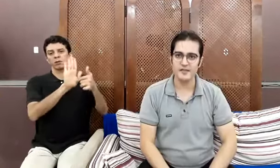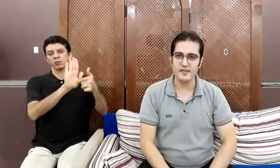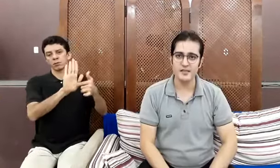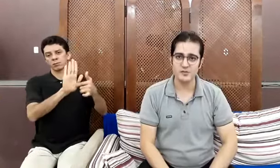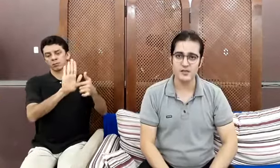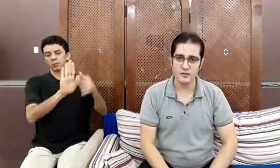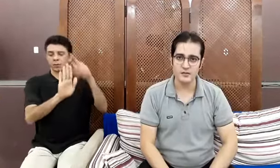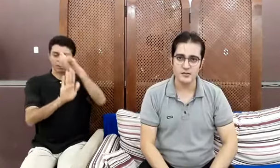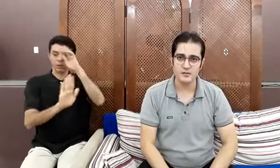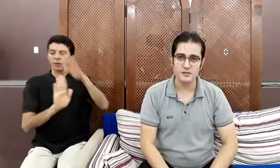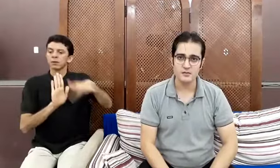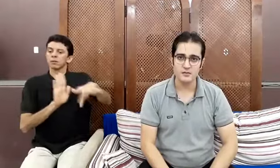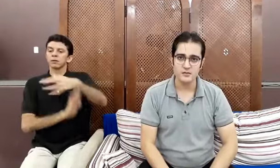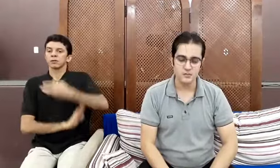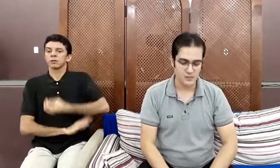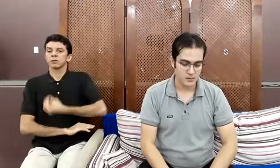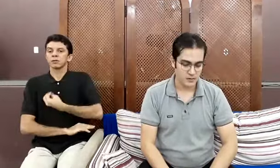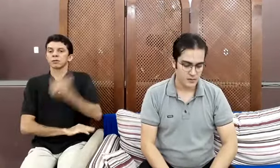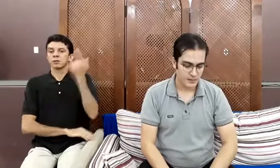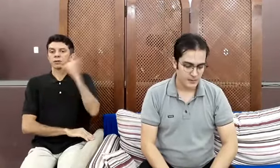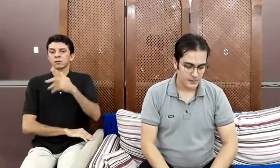que vidas sejam salvas.